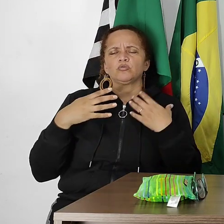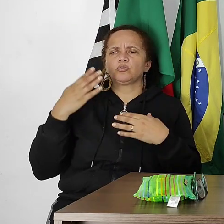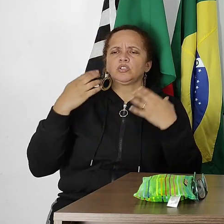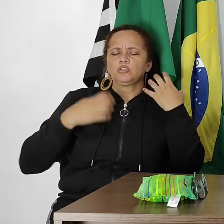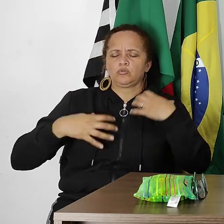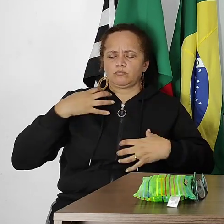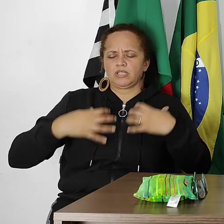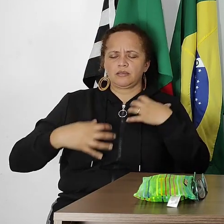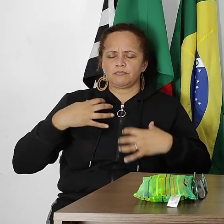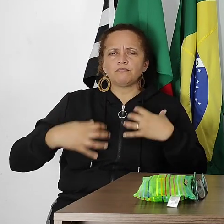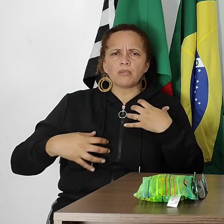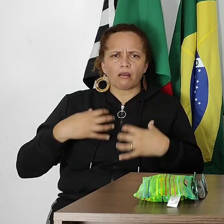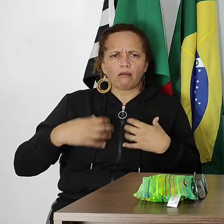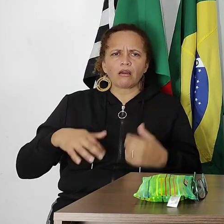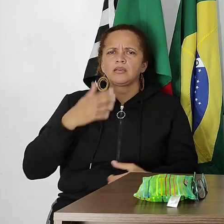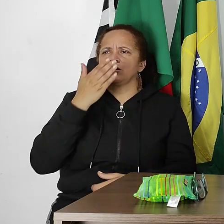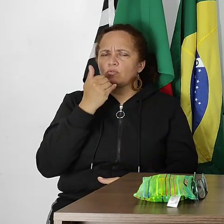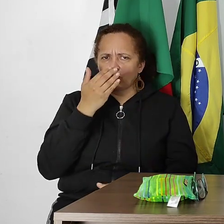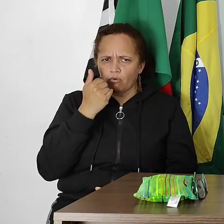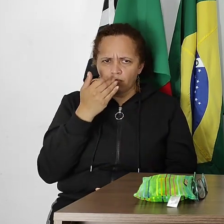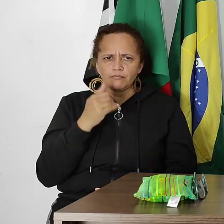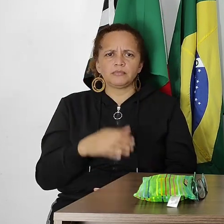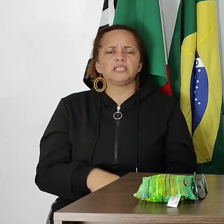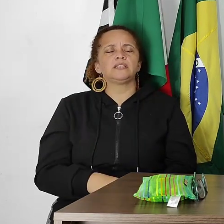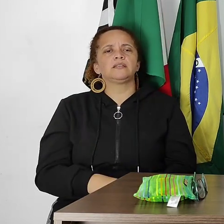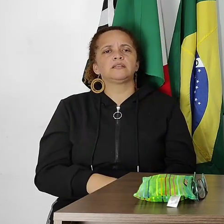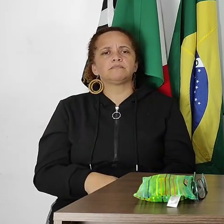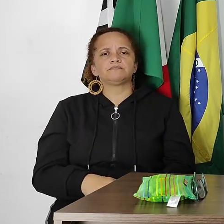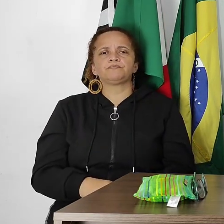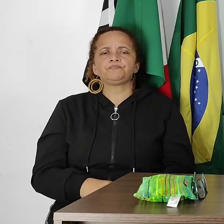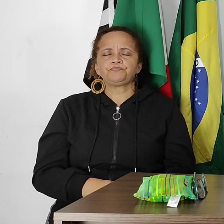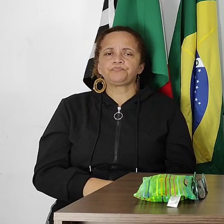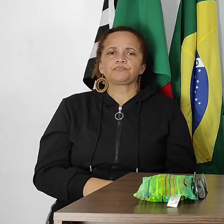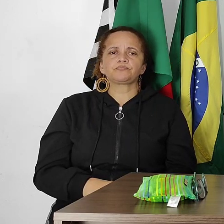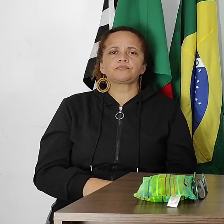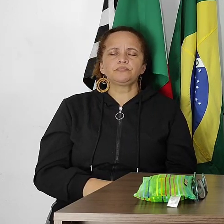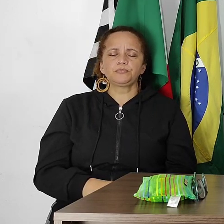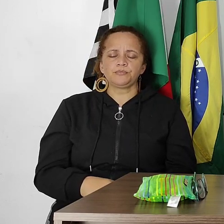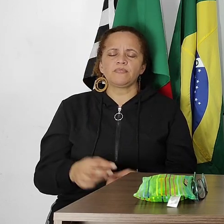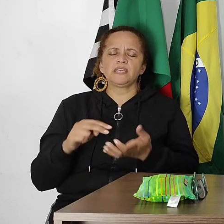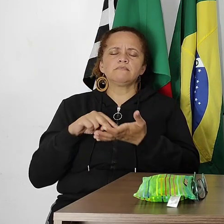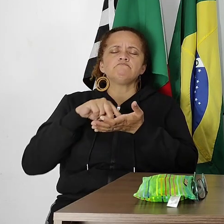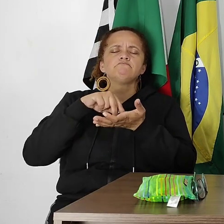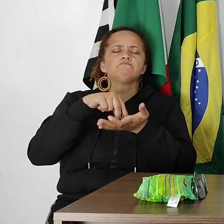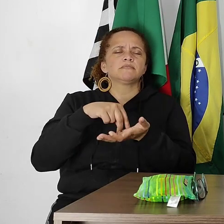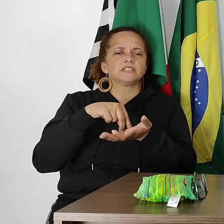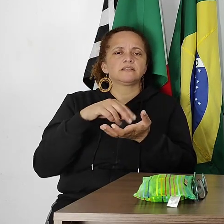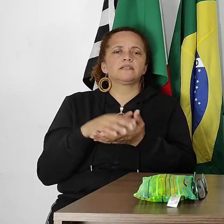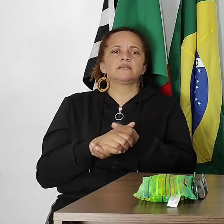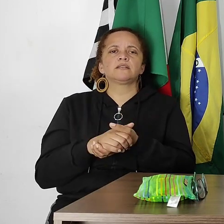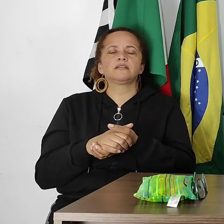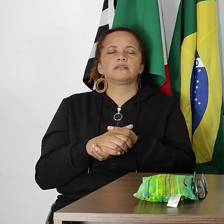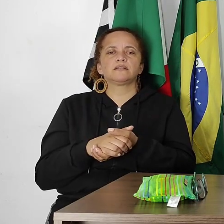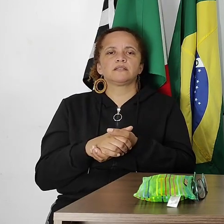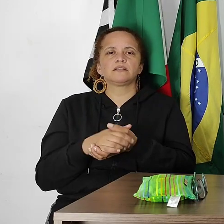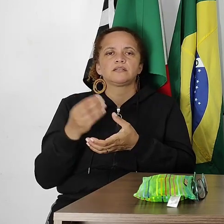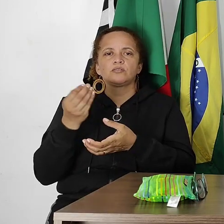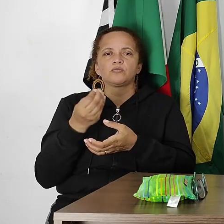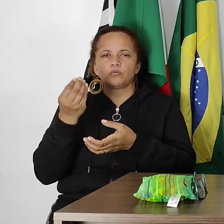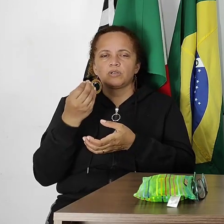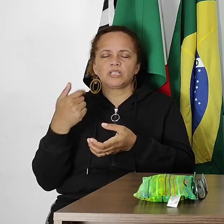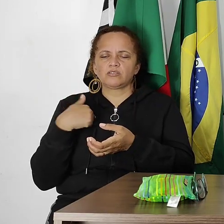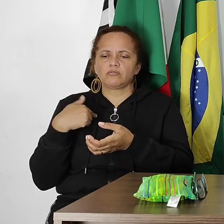aquela comida que ela trouxe para mim, não comi tudo, mas eu comi o suficiente. E quando eu ia deitar de novo